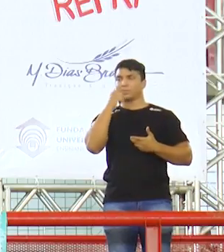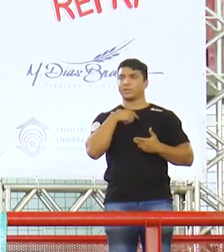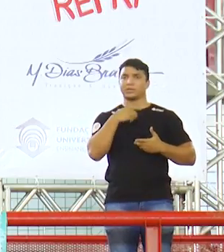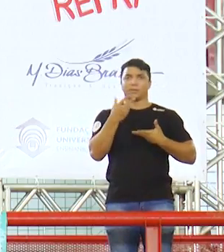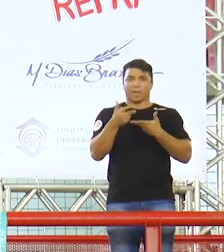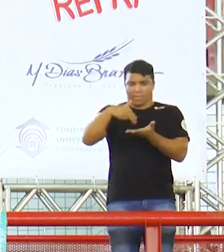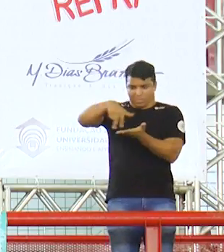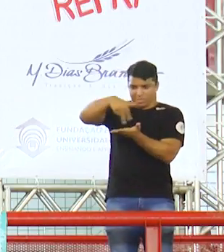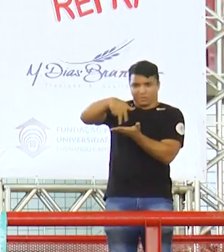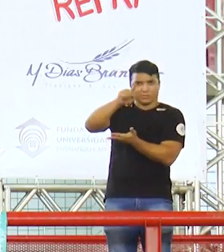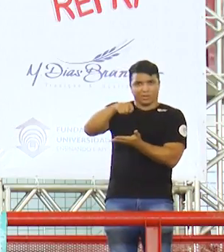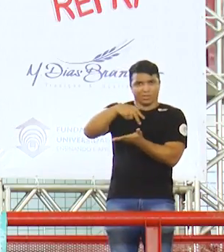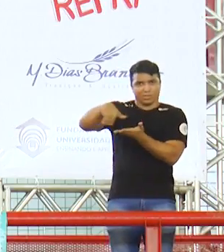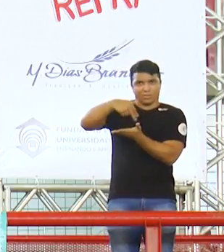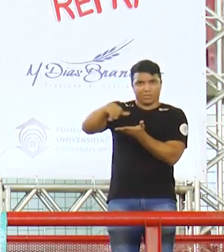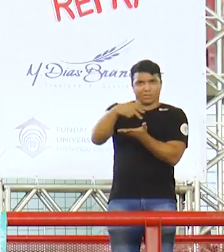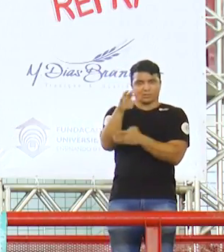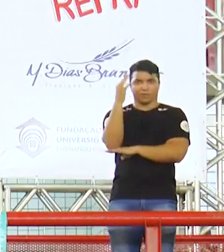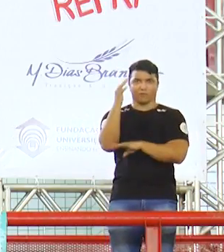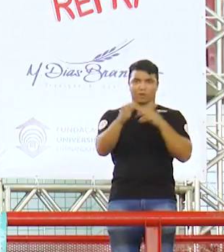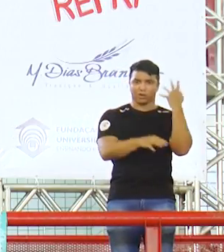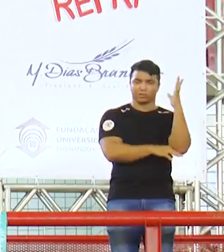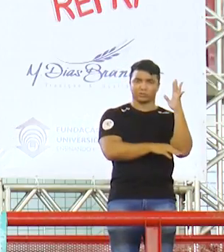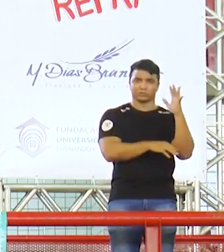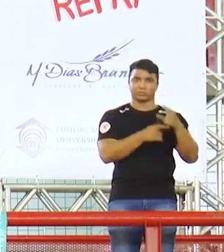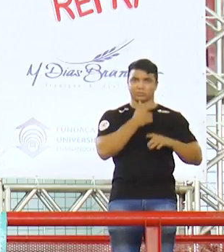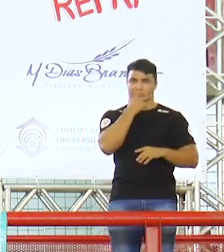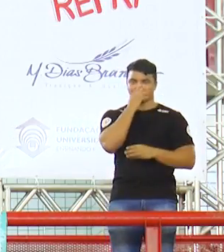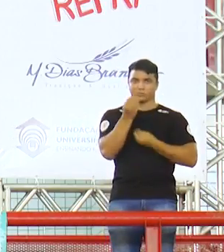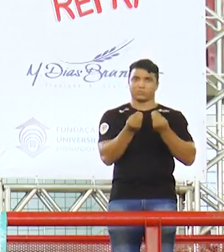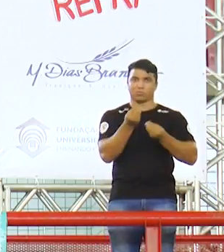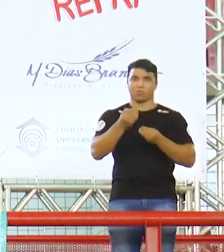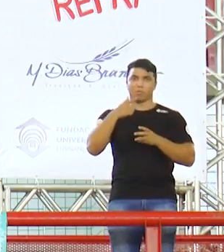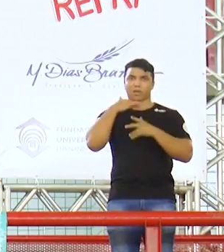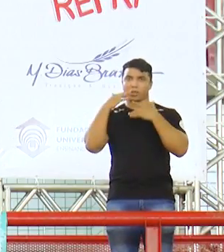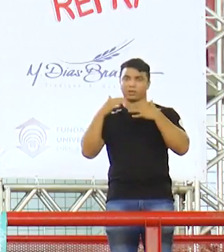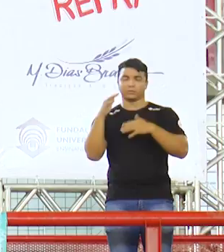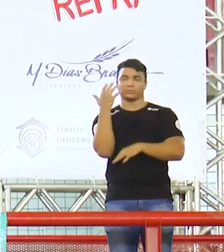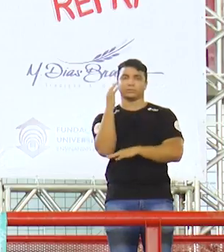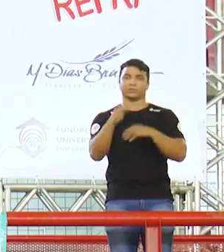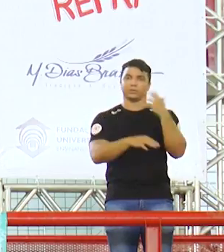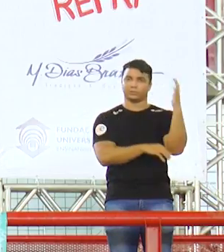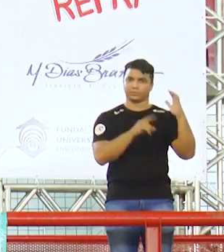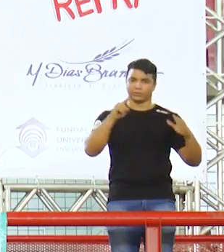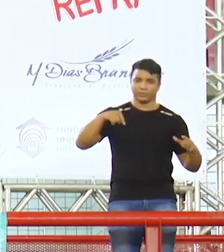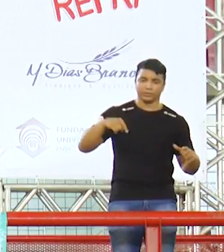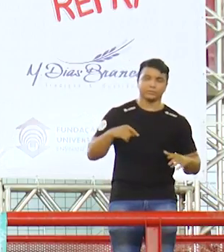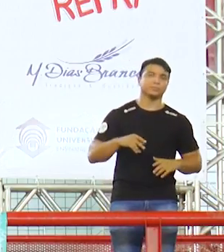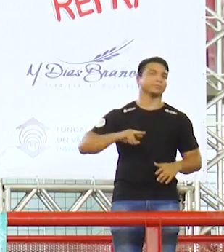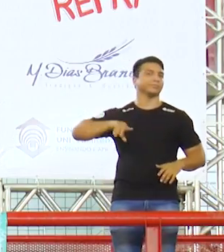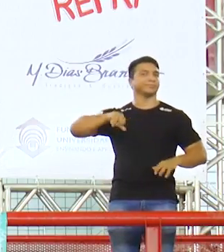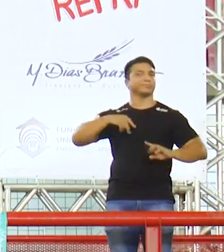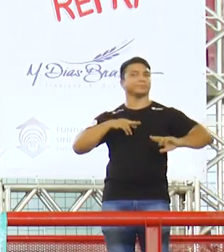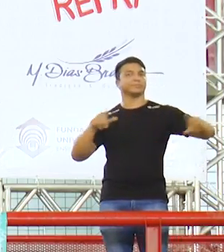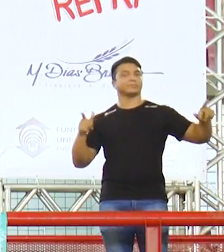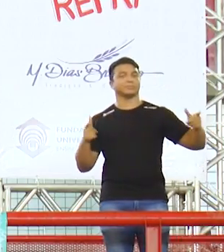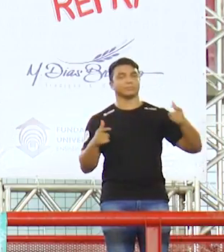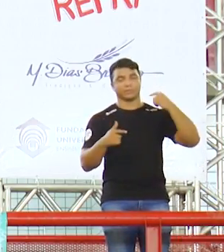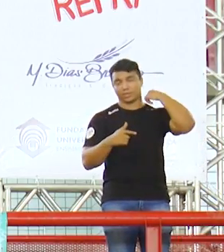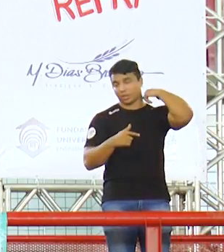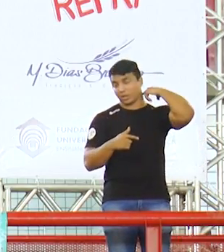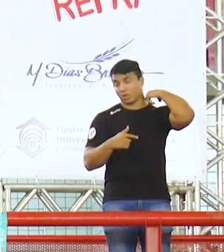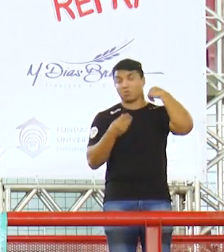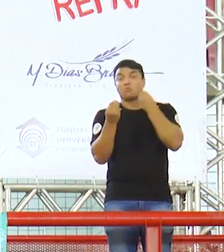de dança na floresta. Rebola no mato é o quê? Uma swingueira na selva. O que é rebola no mato?